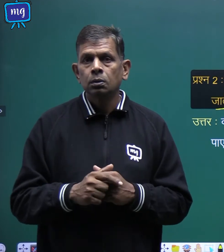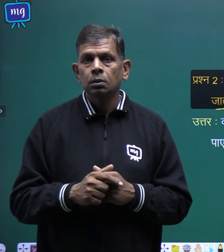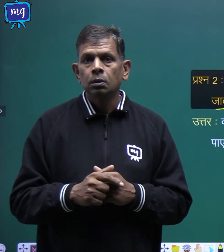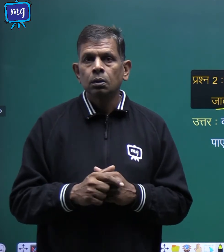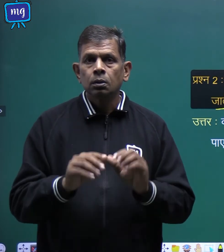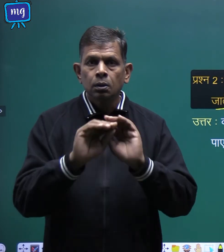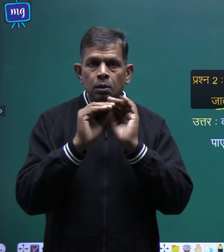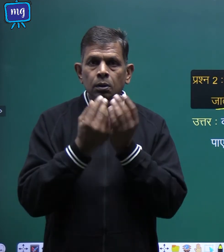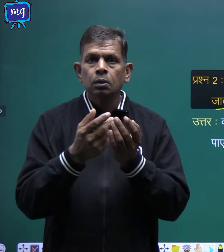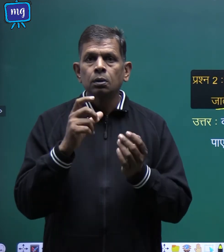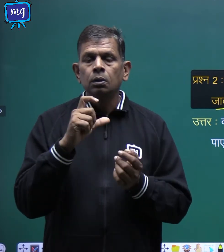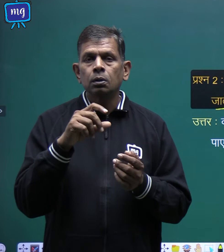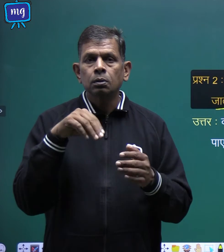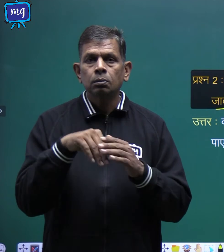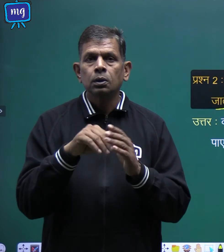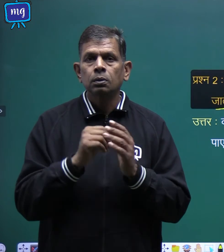केंद्रक में